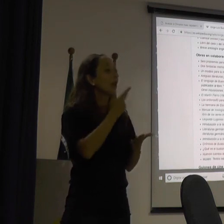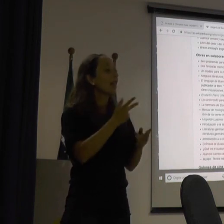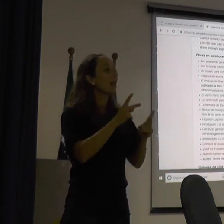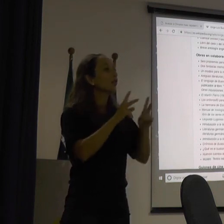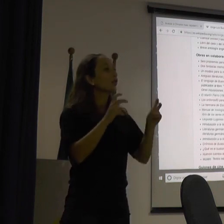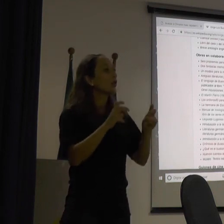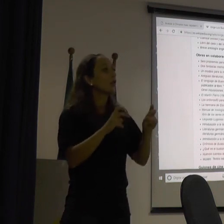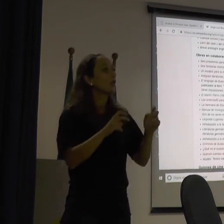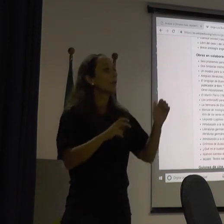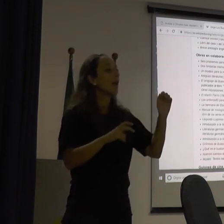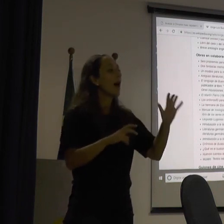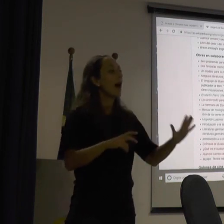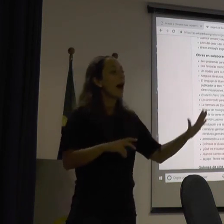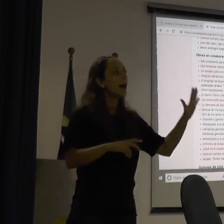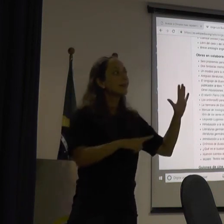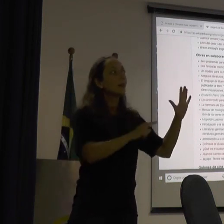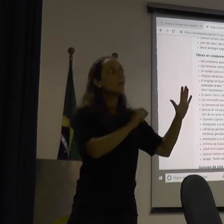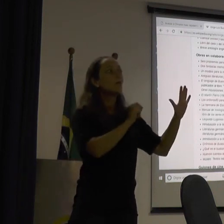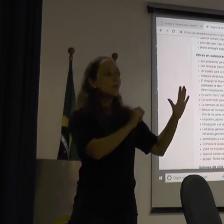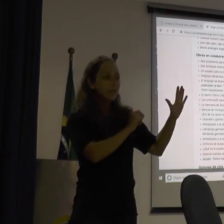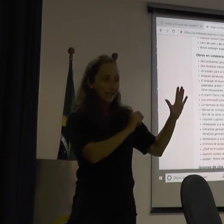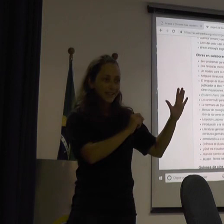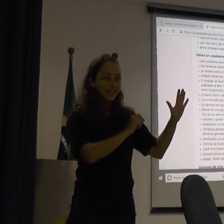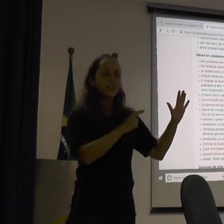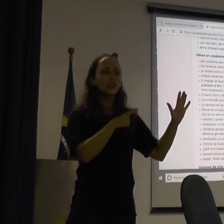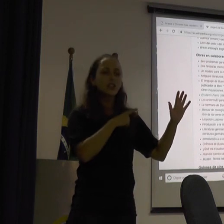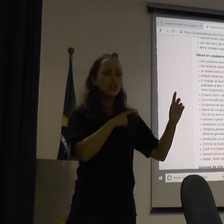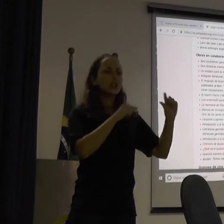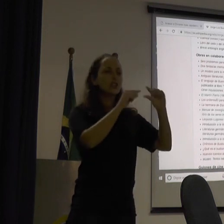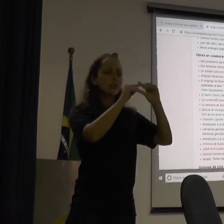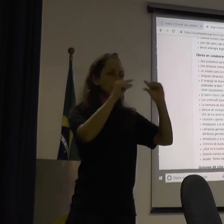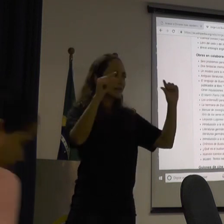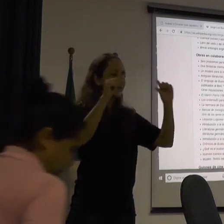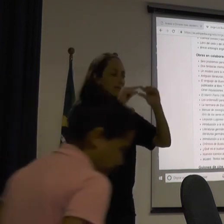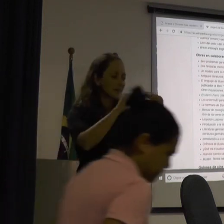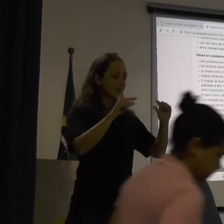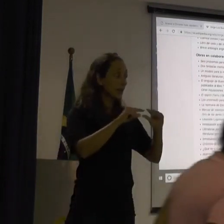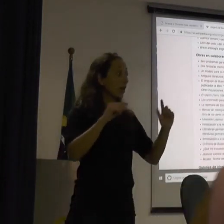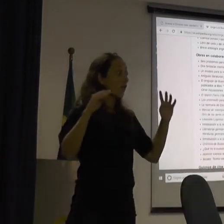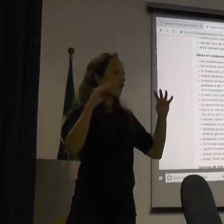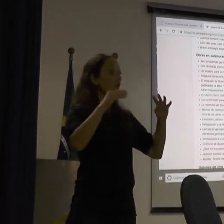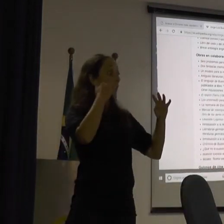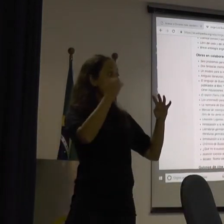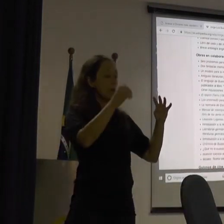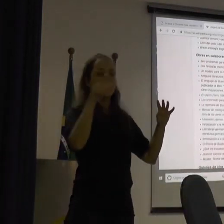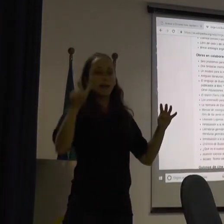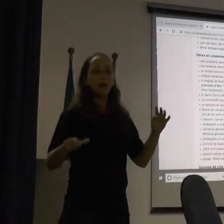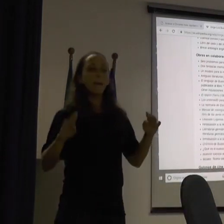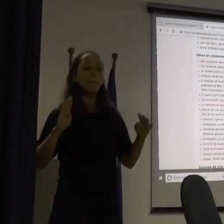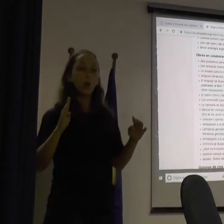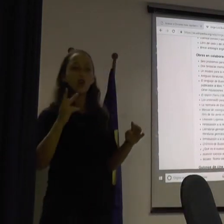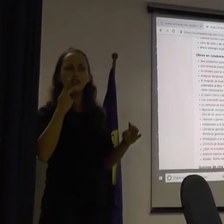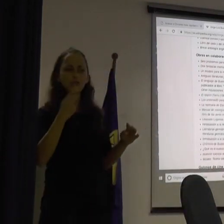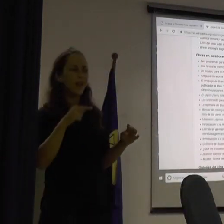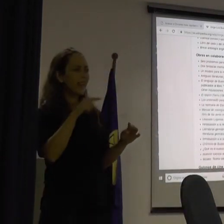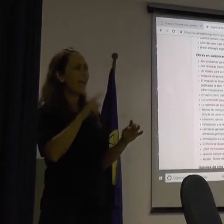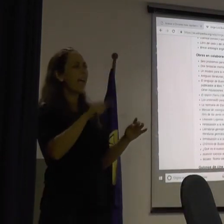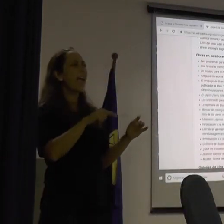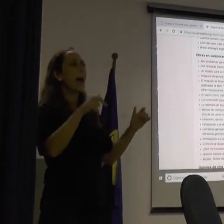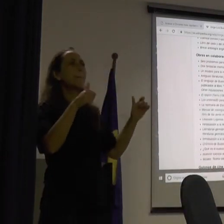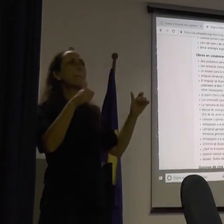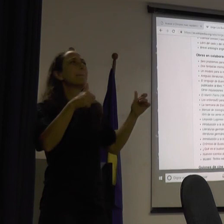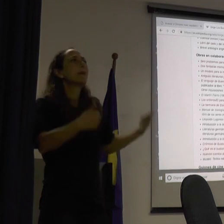Ocidente. Ele falou, linha por linha, é a pior tradução, mas foi a melhor